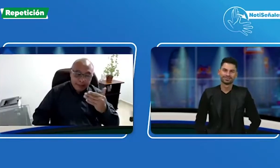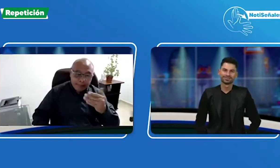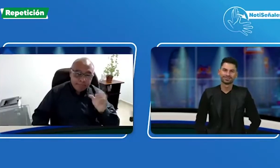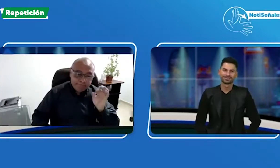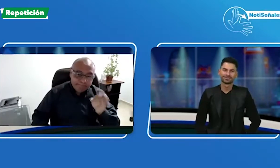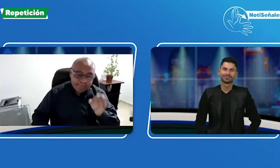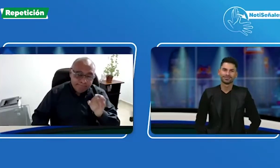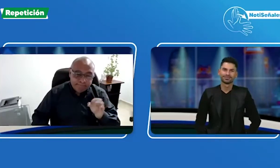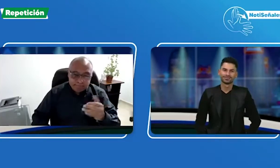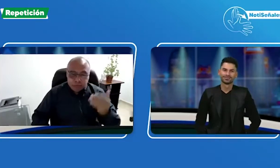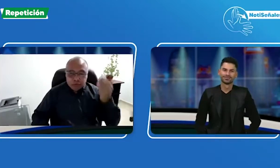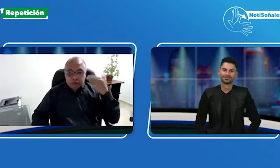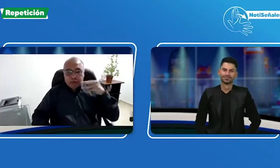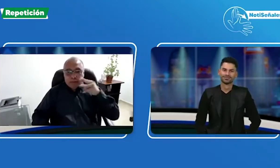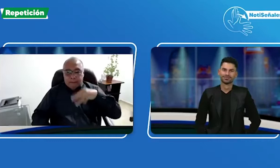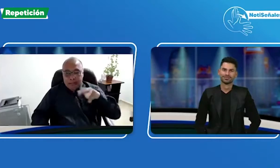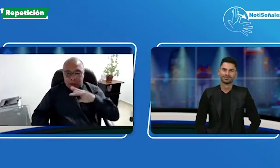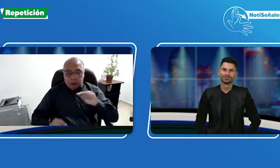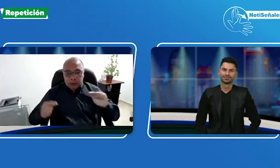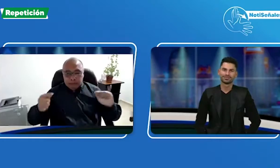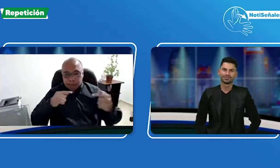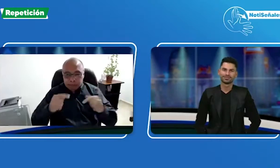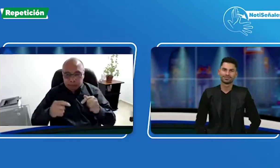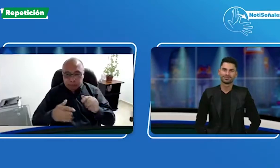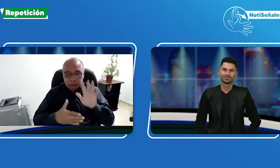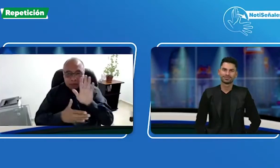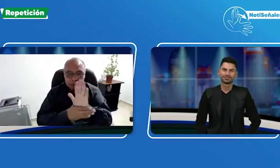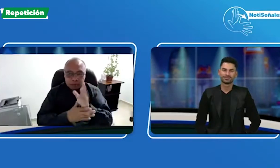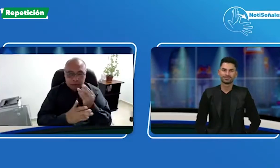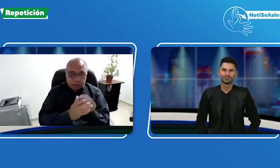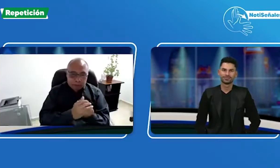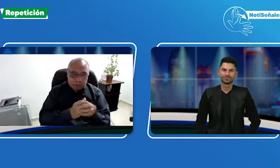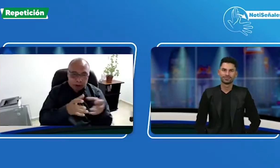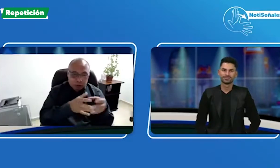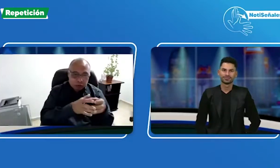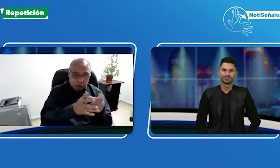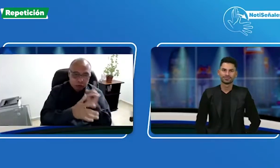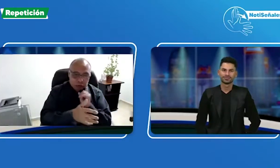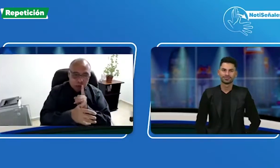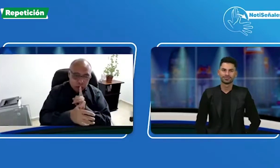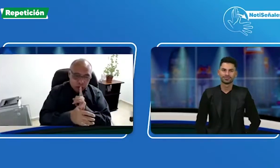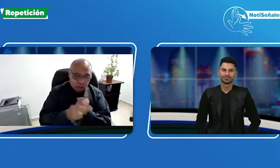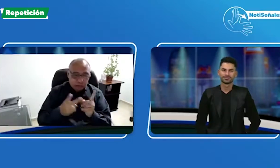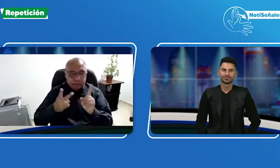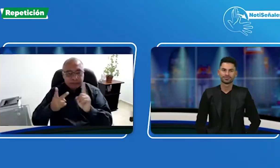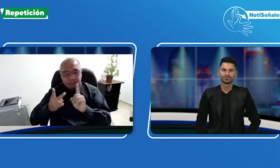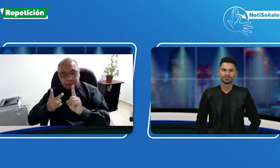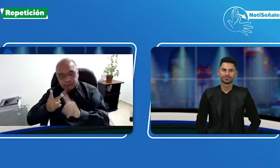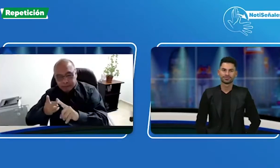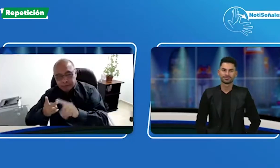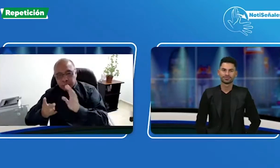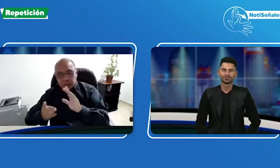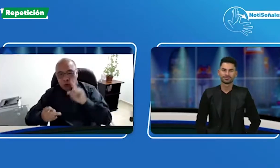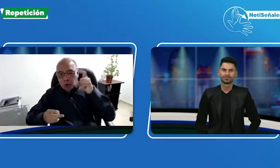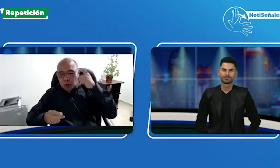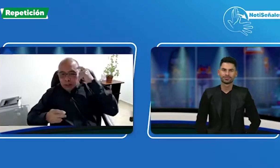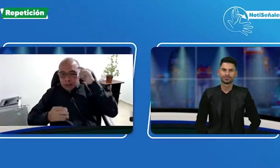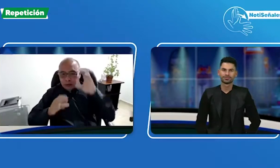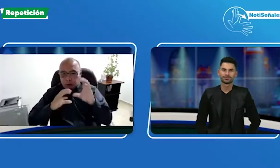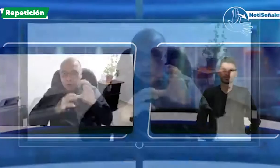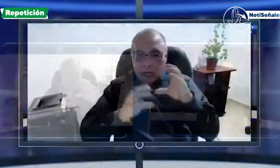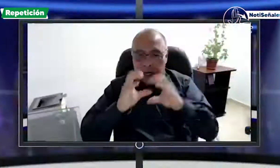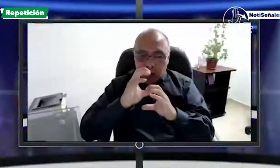Así es Camilo El pasado miércoles Estuvimos en un panel En un debate Con la asociación